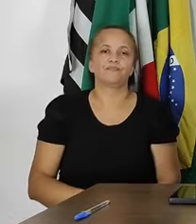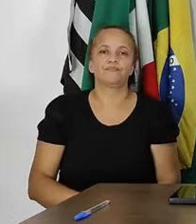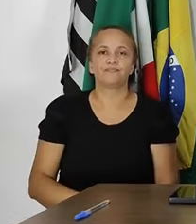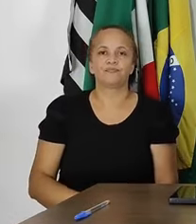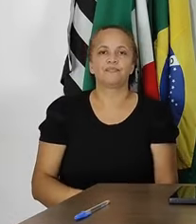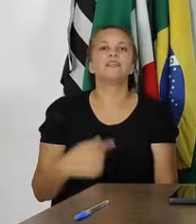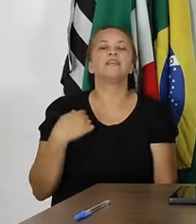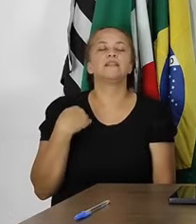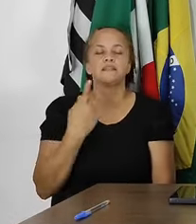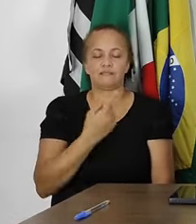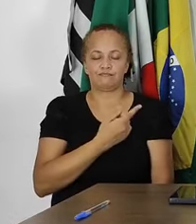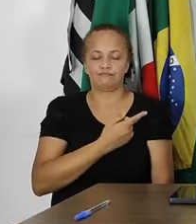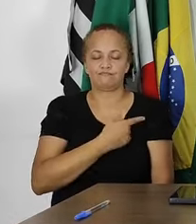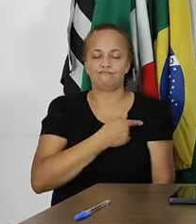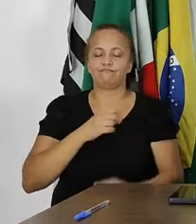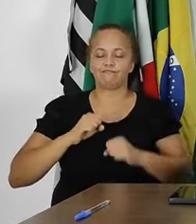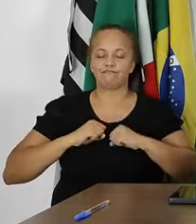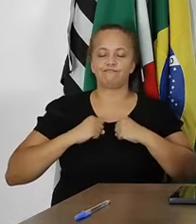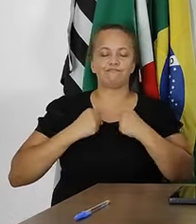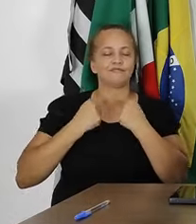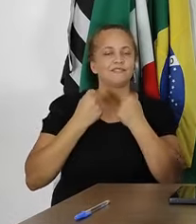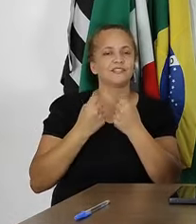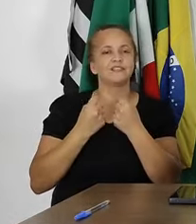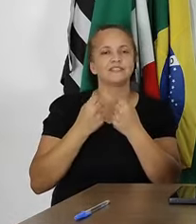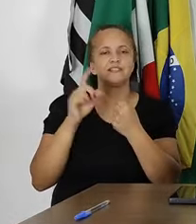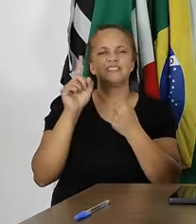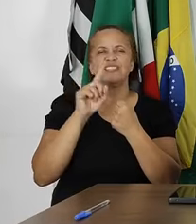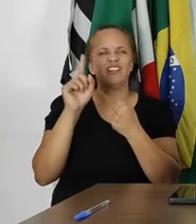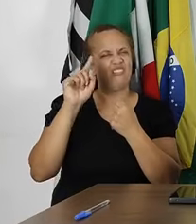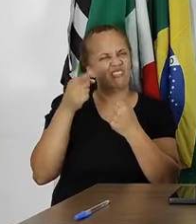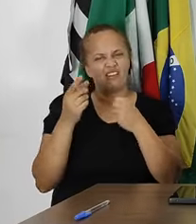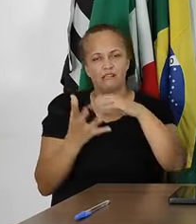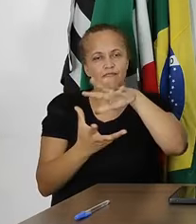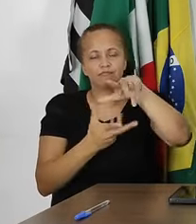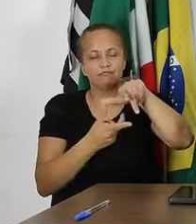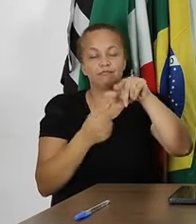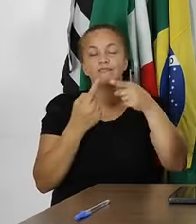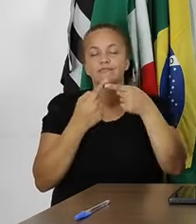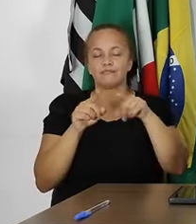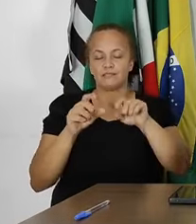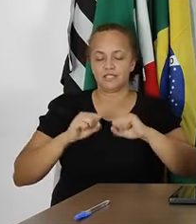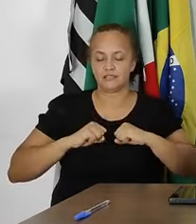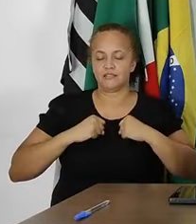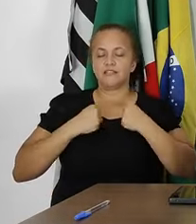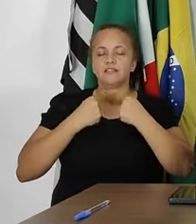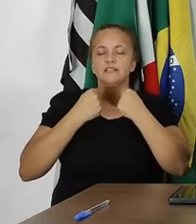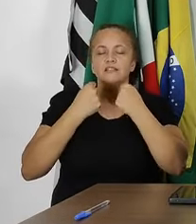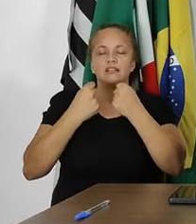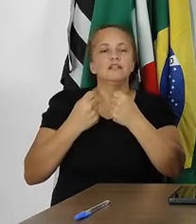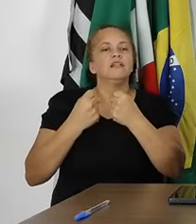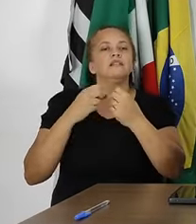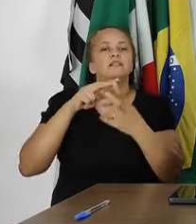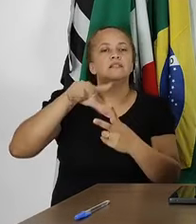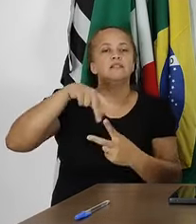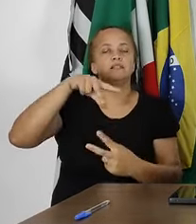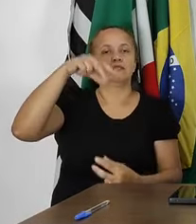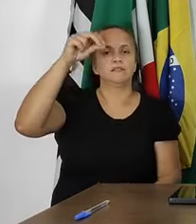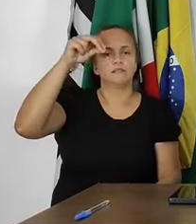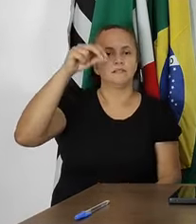E a nossa luta não é carnal, a nossa luta é espiritual. E a gente